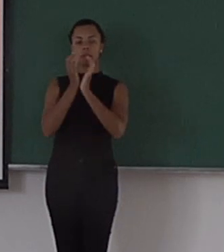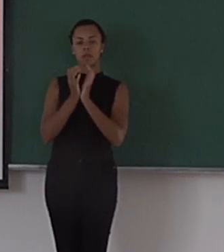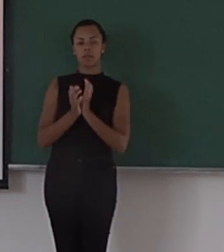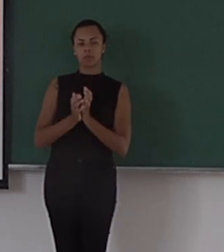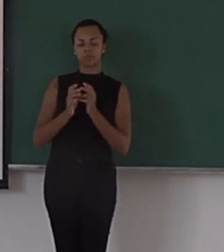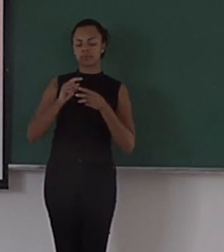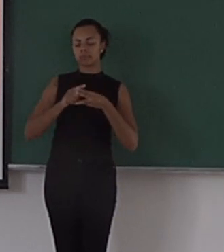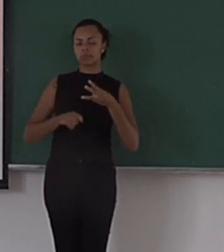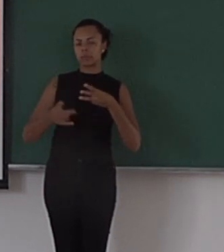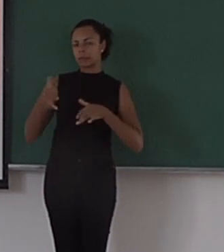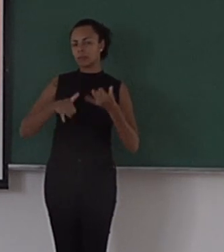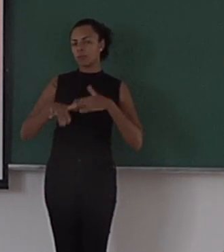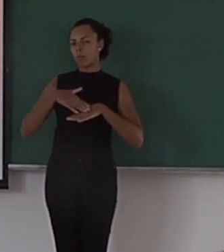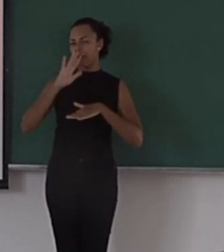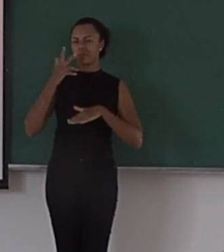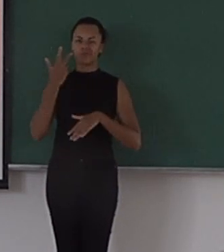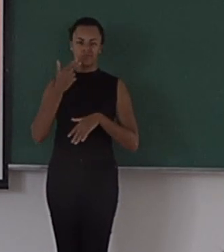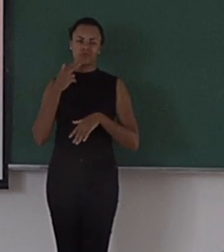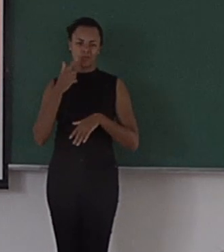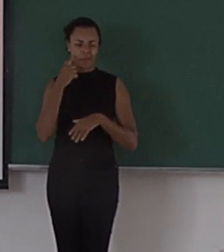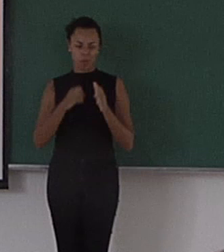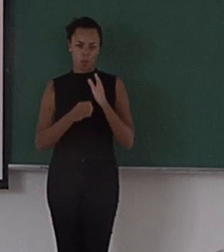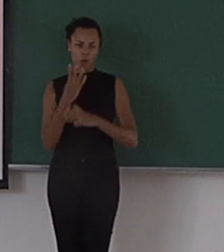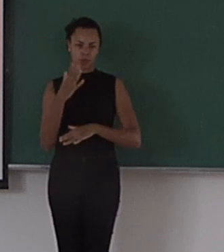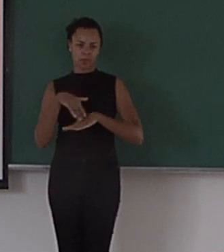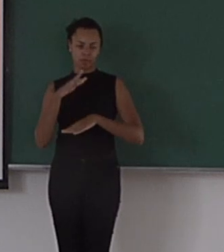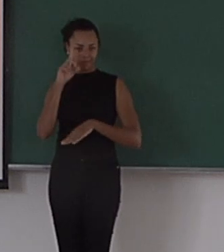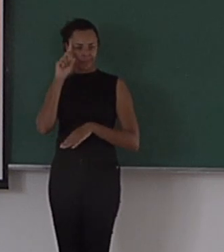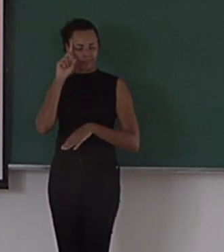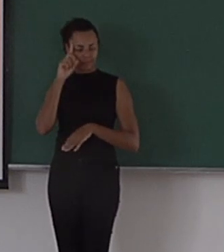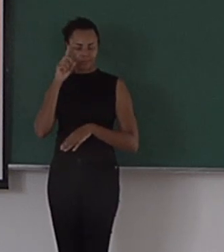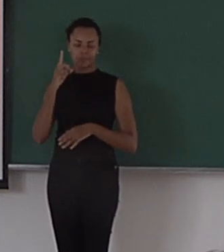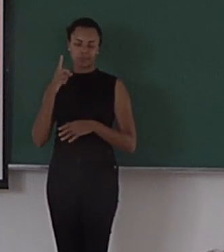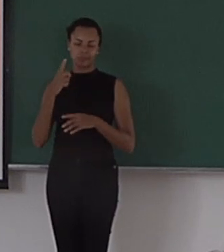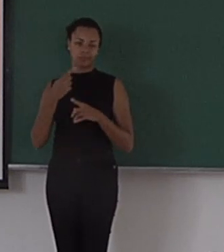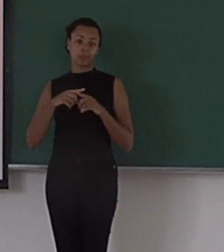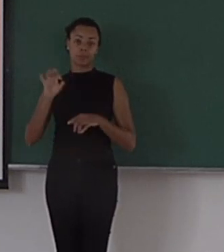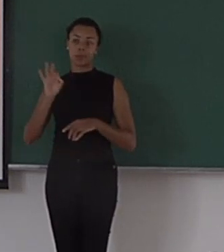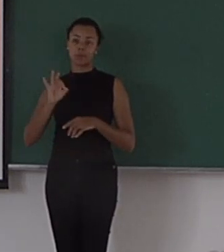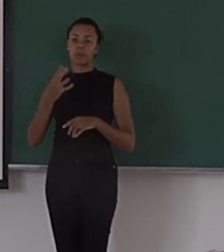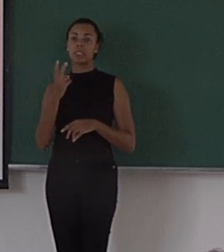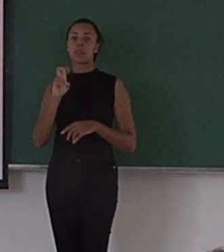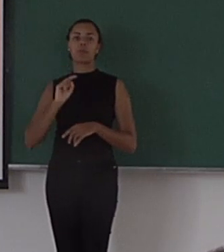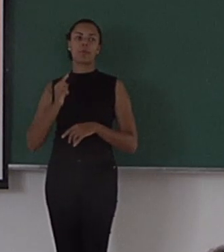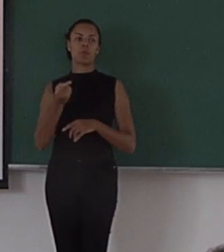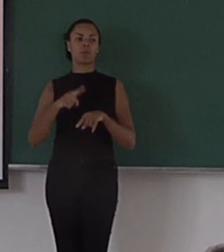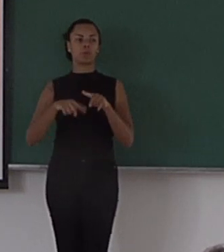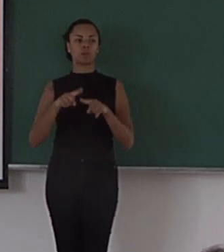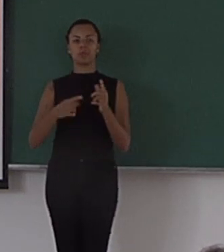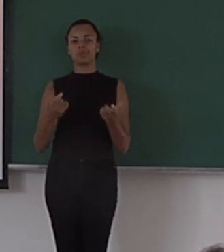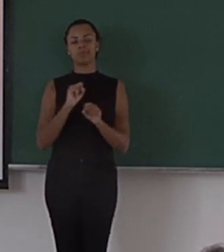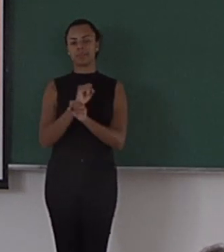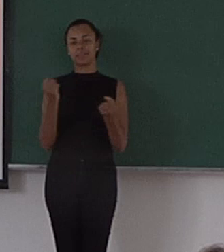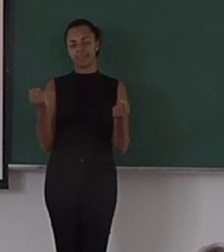agentes químicos mais frequentes que a gente vê aí no nosso dia a dia, porque são um percentual muito grande, 25 mil, fica inviável da